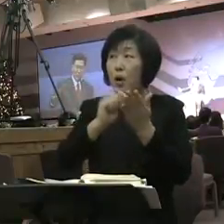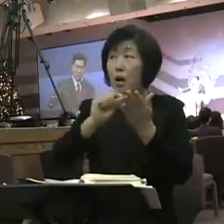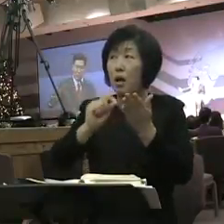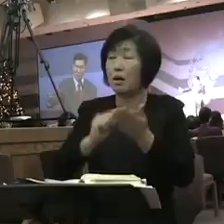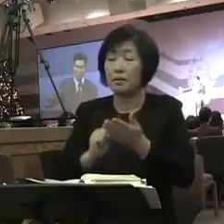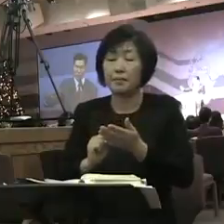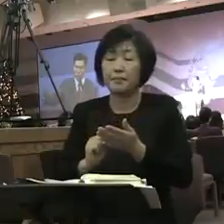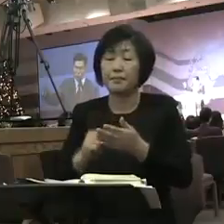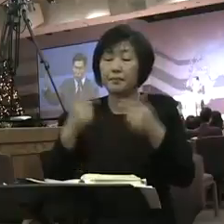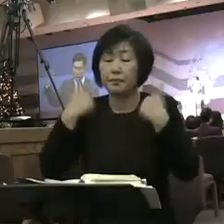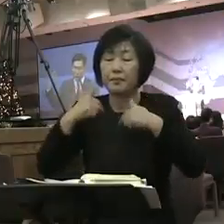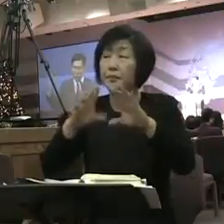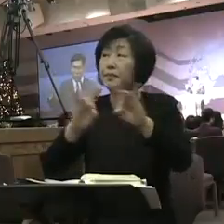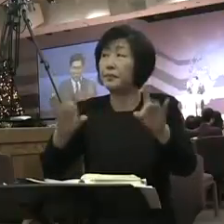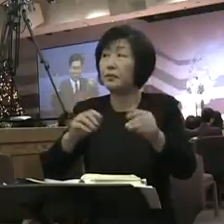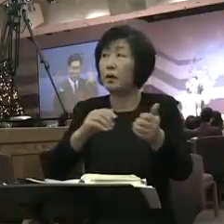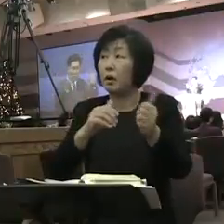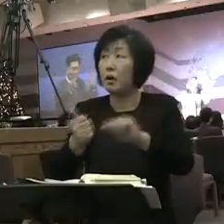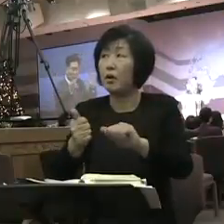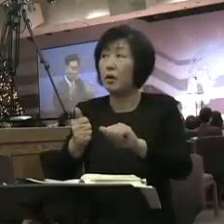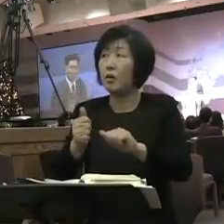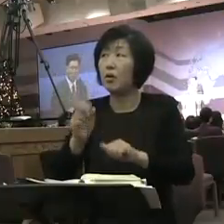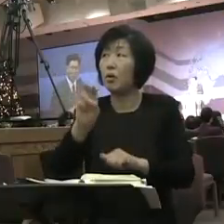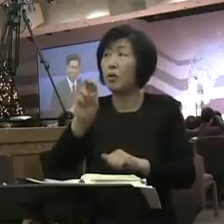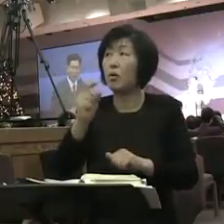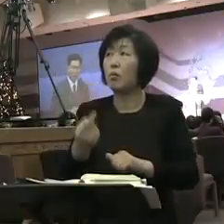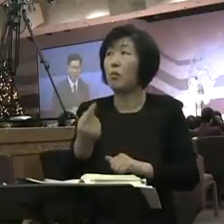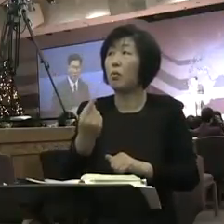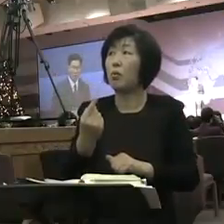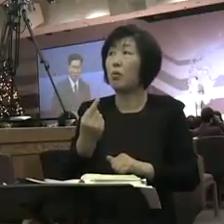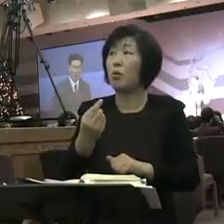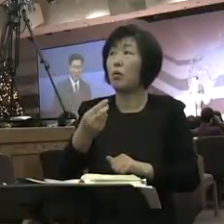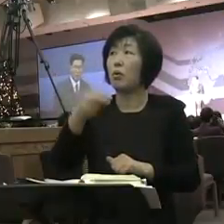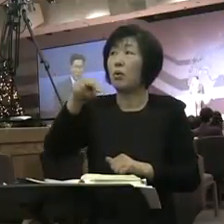모슬람들이 수박의 눈을 가지고 저를 봅니다.